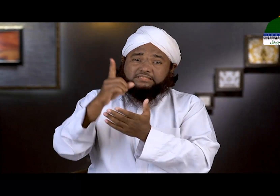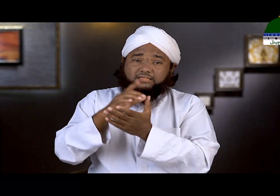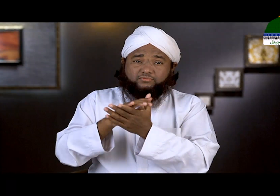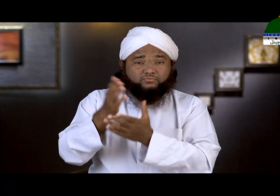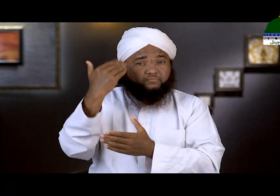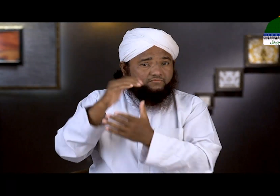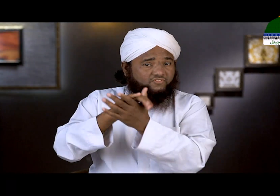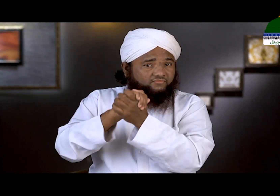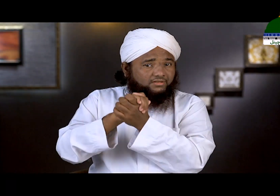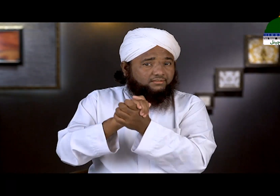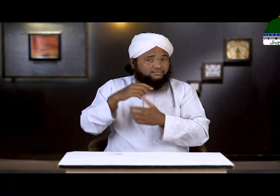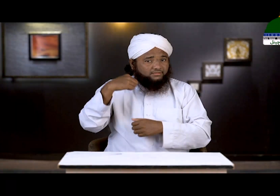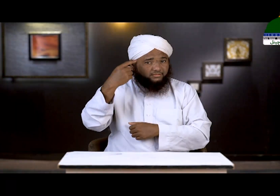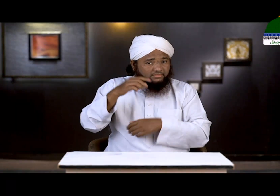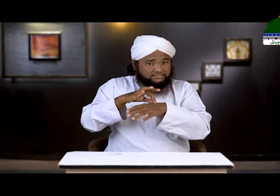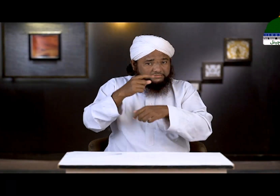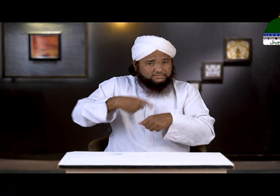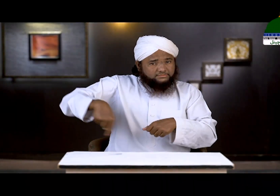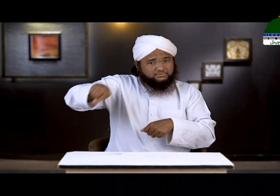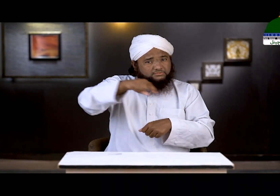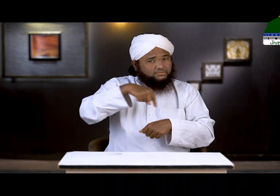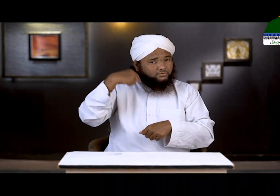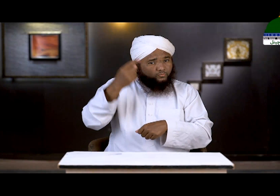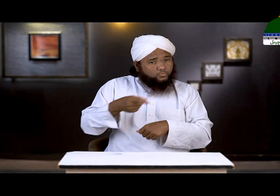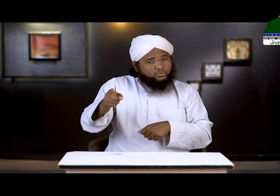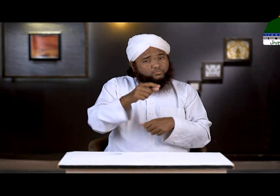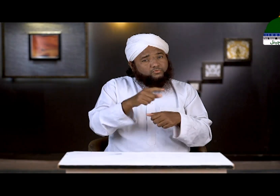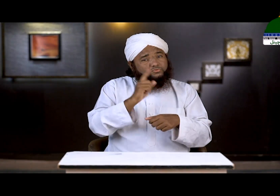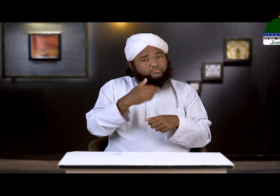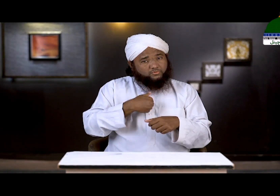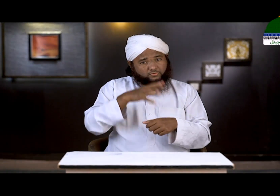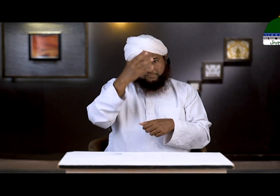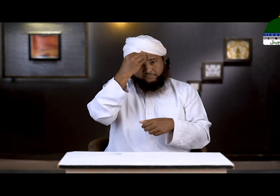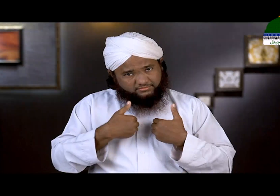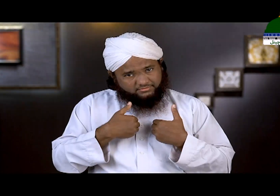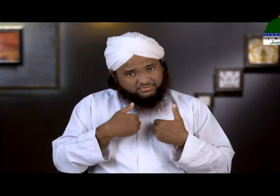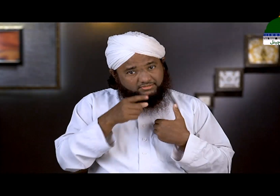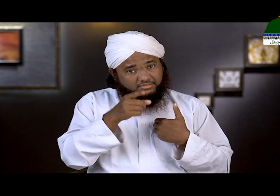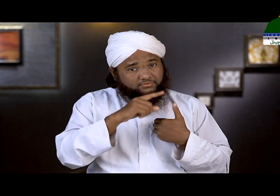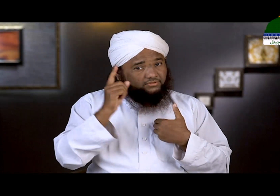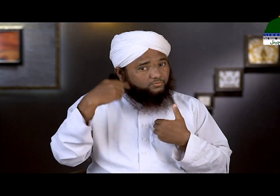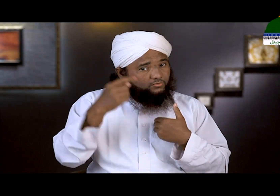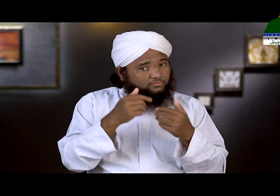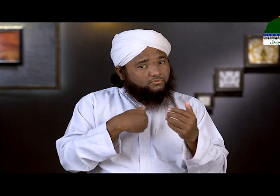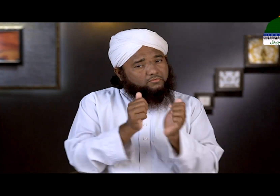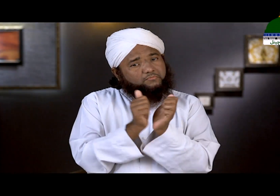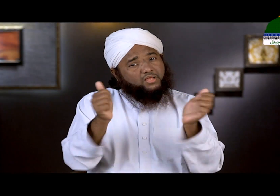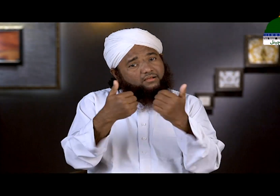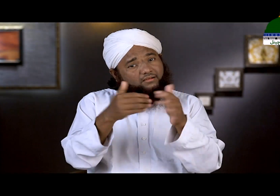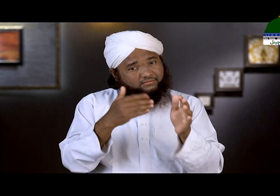غمگین نہیں کیا جائے گا؟ اب فرشتوں کو حکم دیا جائے گا، اطیعوا محمدا، محمد صلی اللہ علیہ وسلم کی فرما